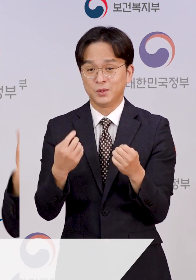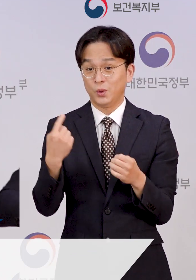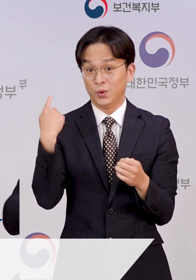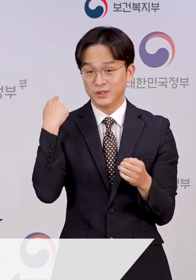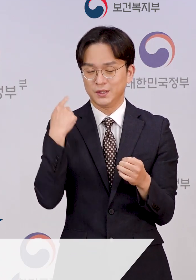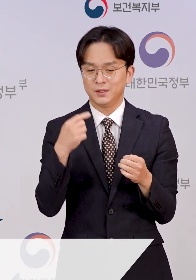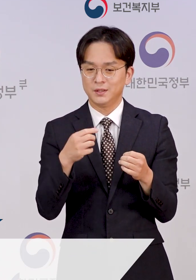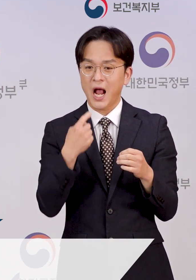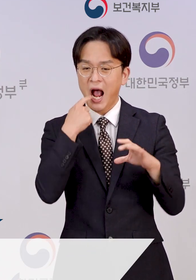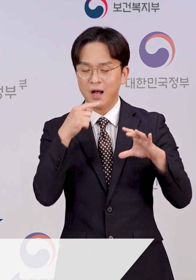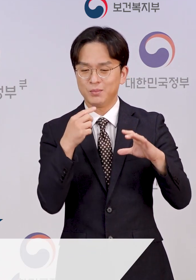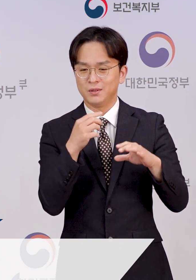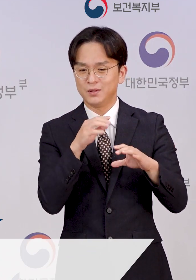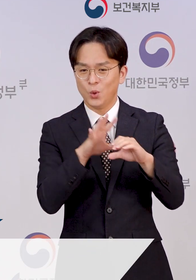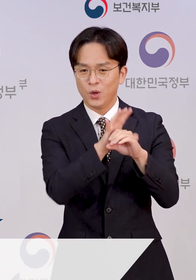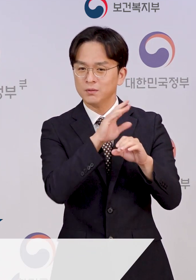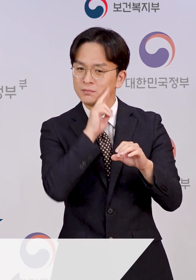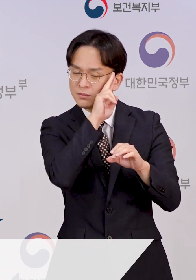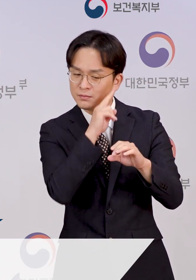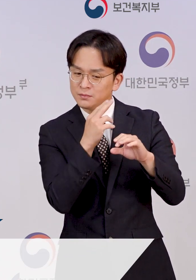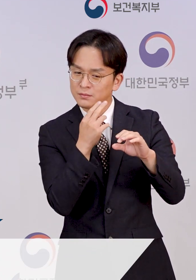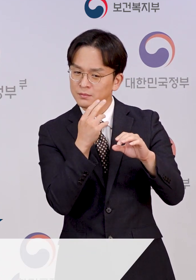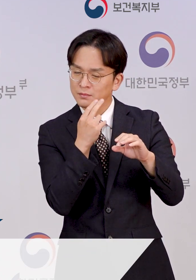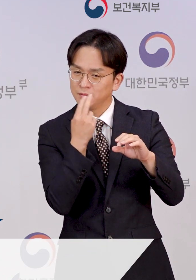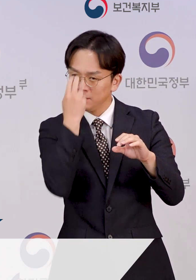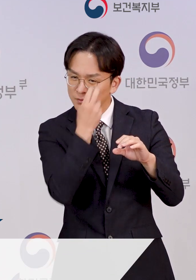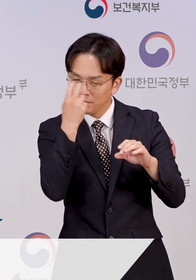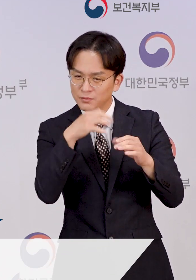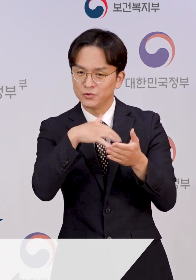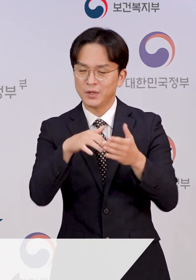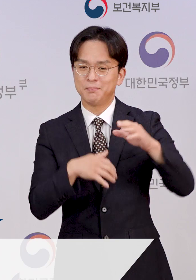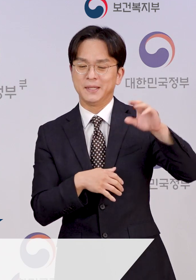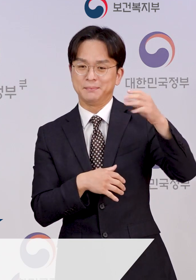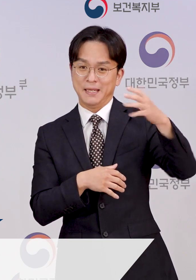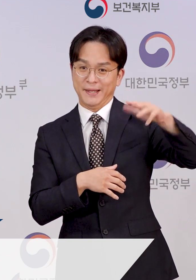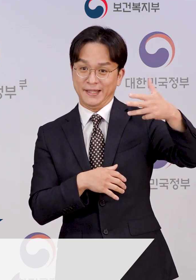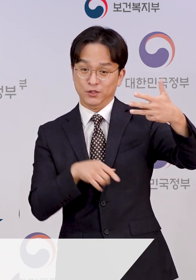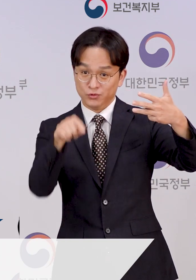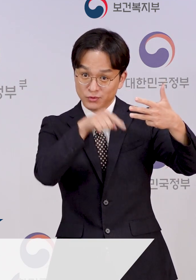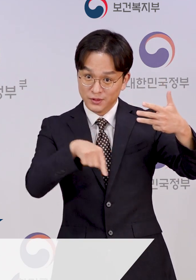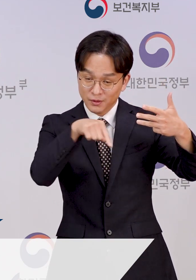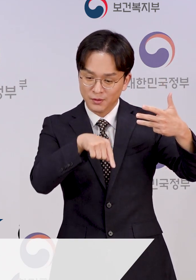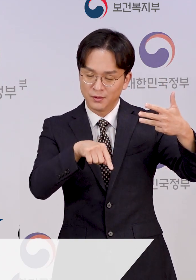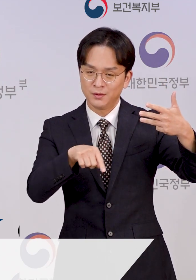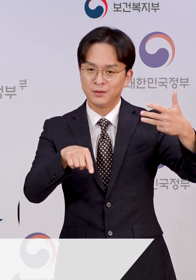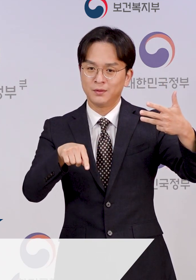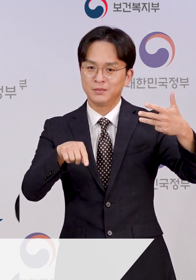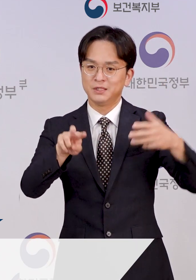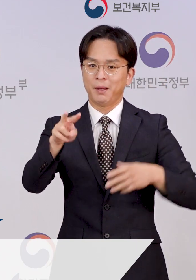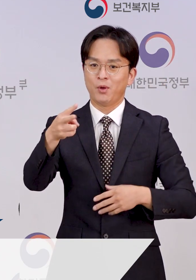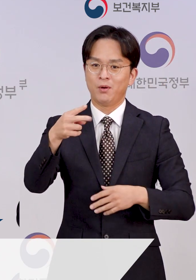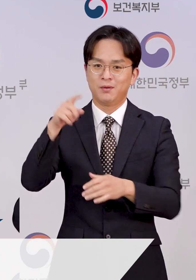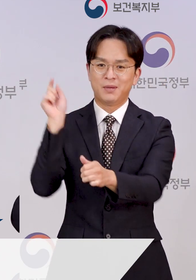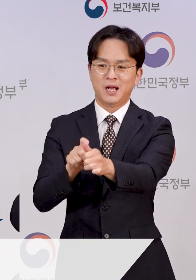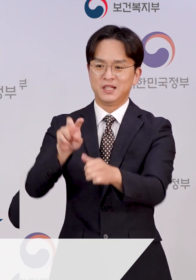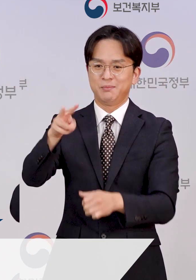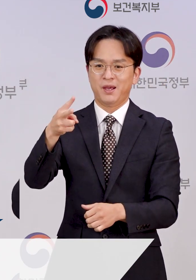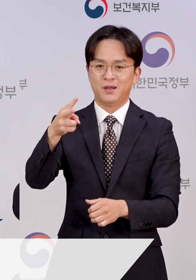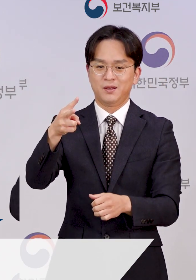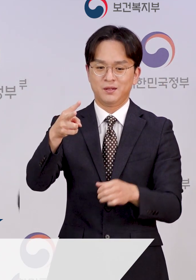명을 검사한 결과 200여 명이 코로나19 환자로 확진되었습니다. 약